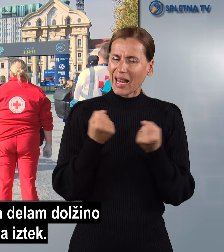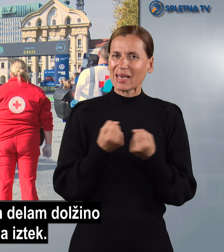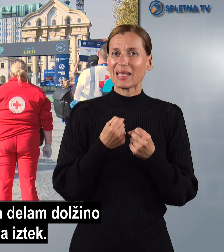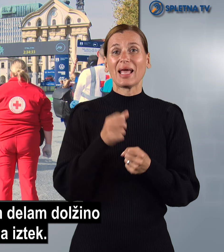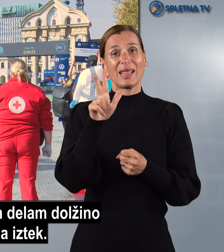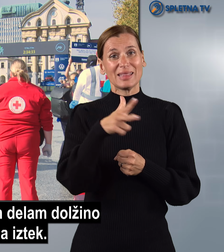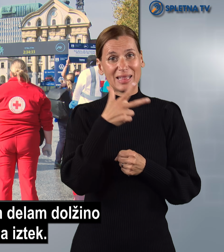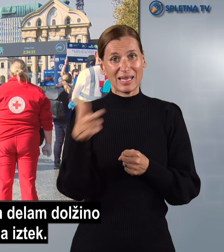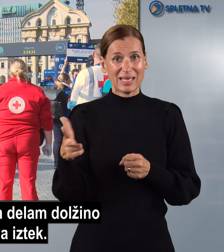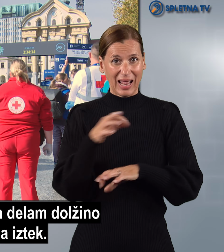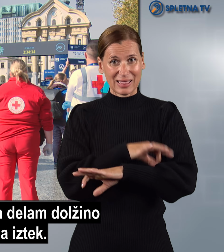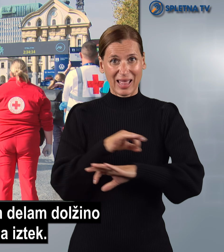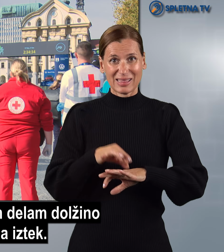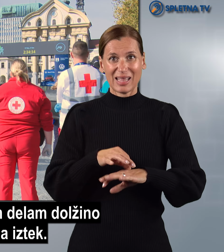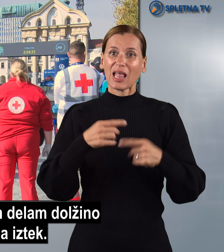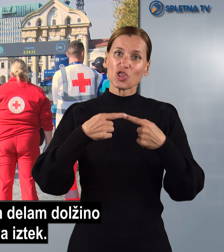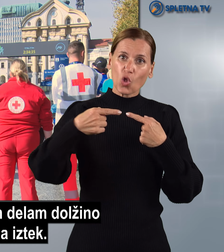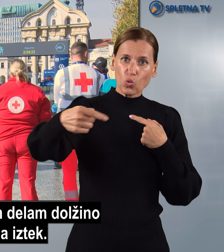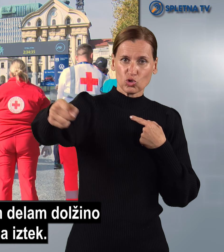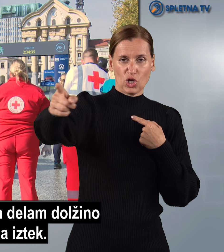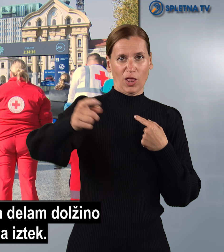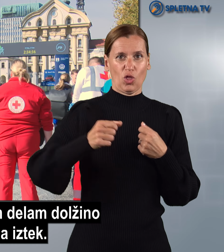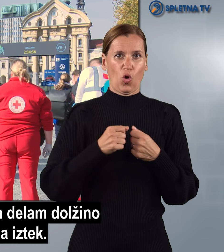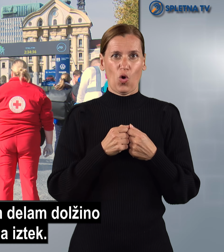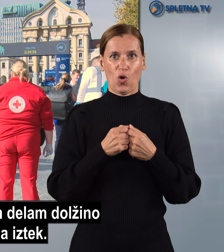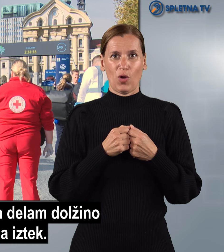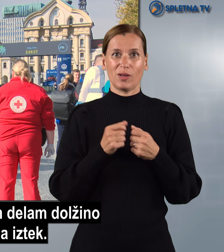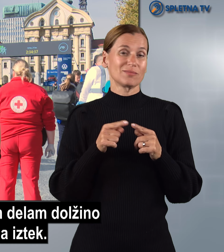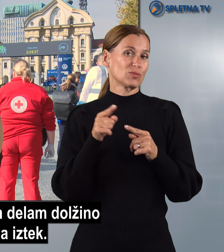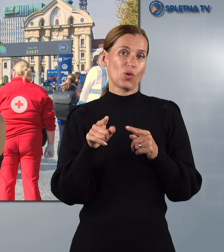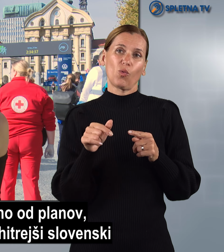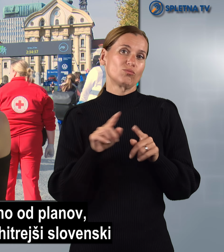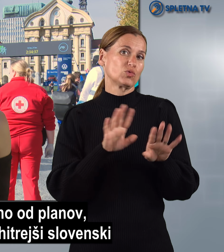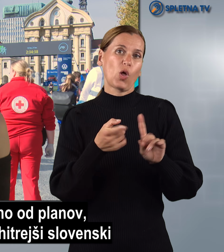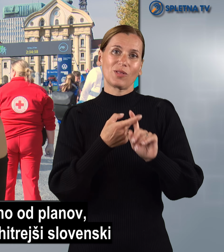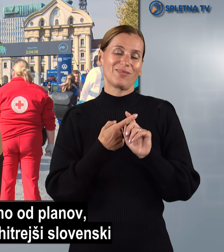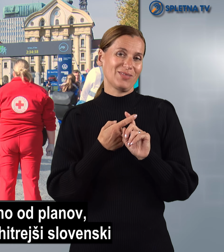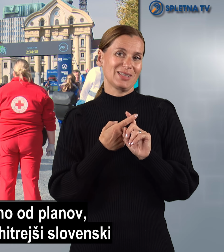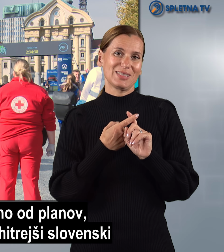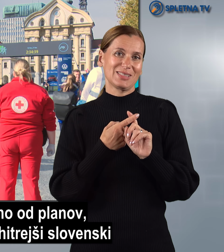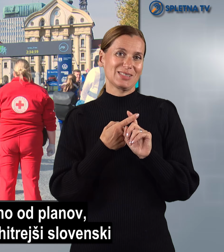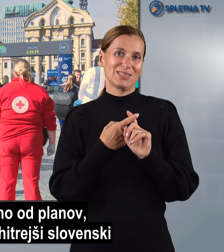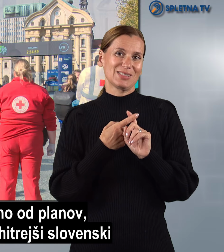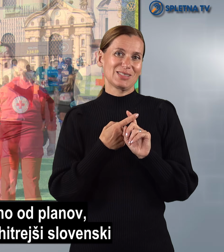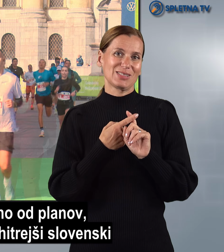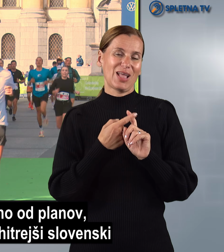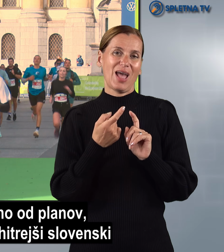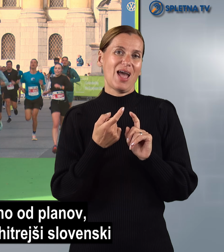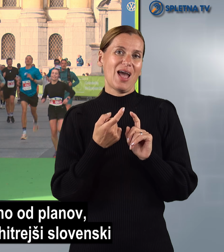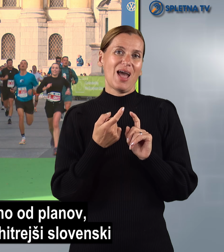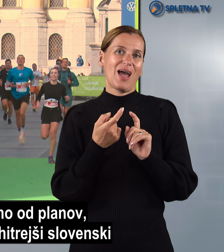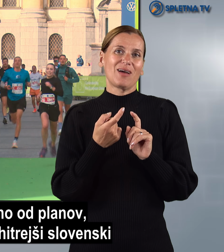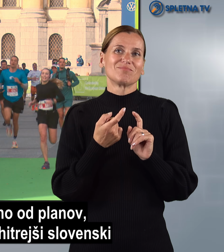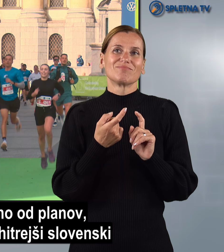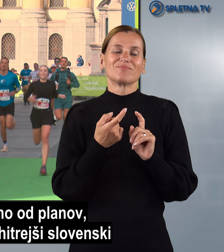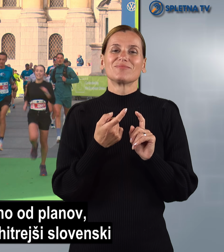in trikrat na teden delati dolžino oziroma izteke. Tako da je vse odvisno od planov, ki mi se